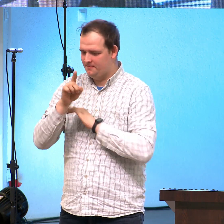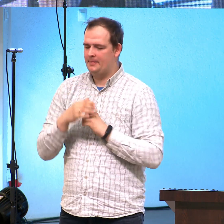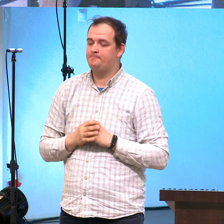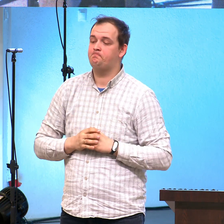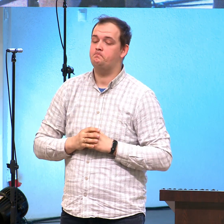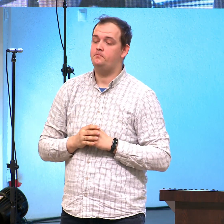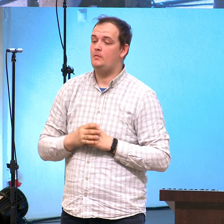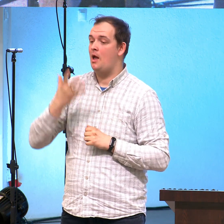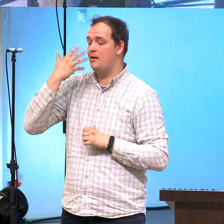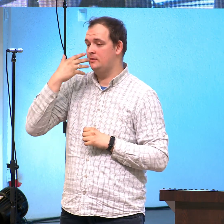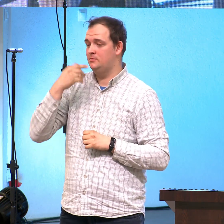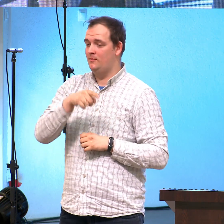царь вначале решил, когда